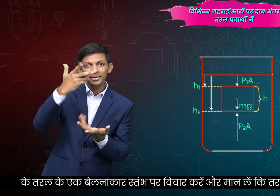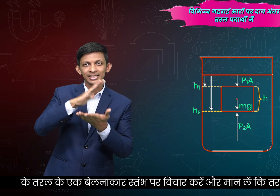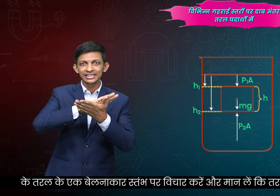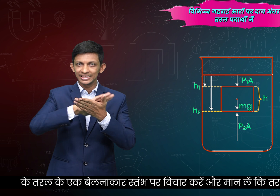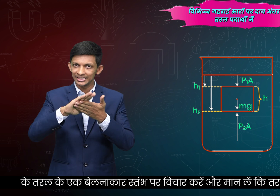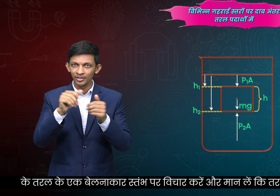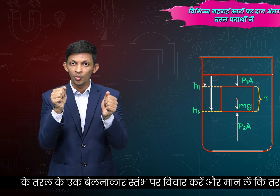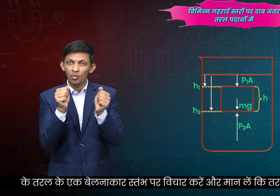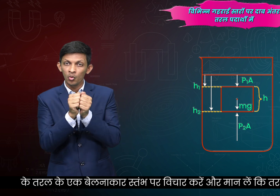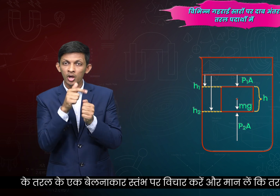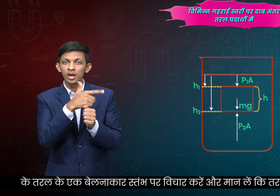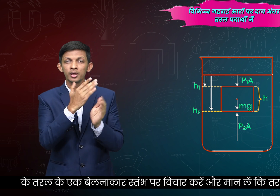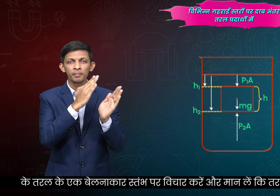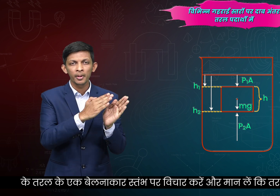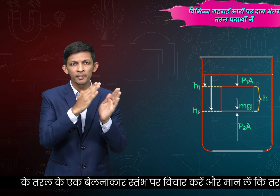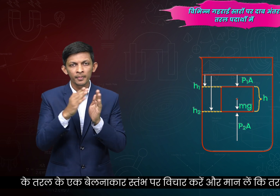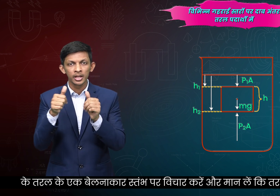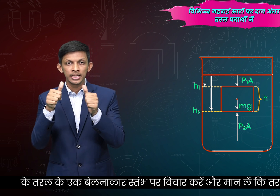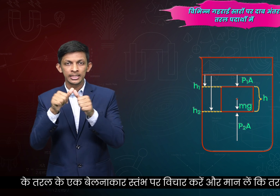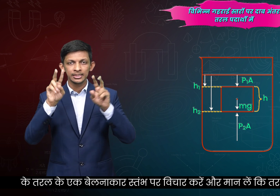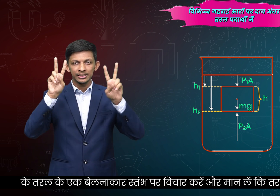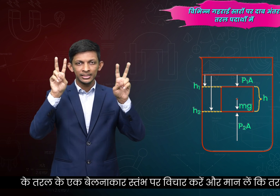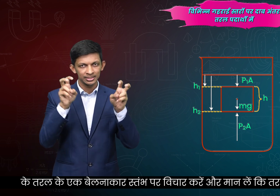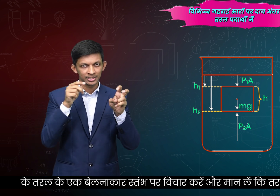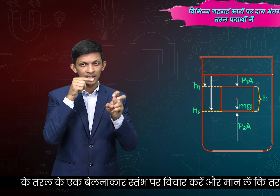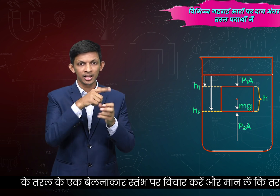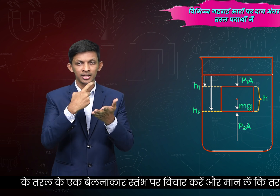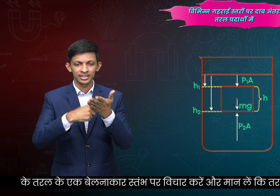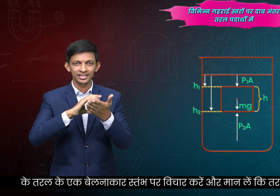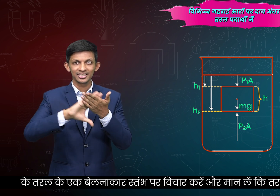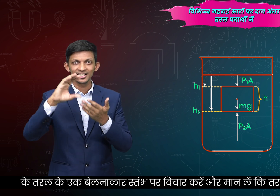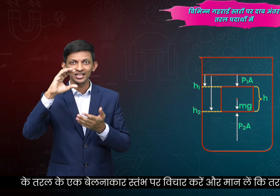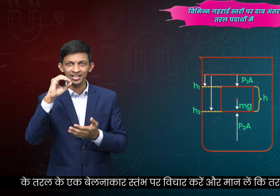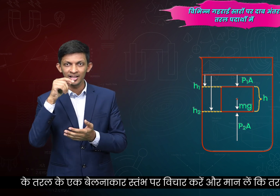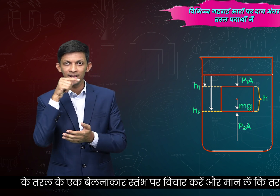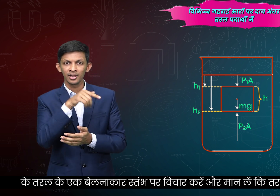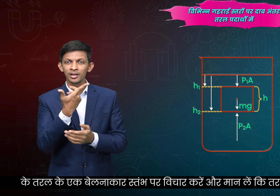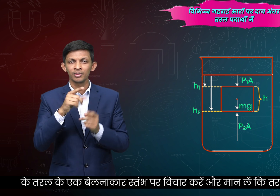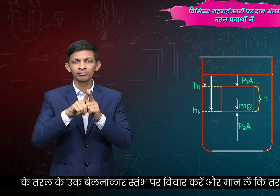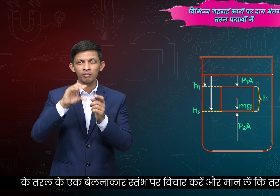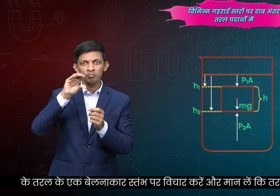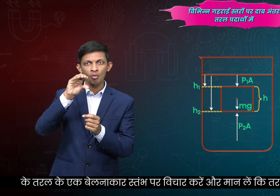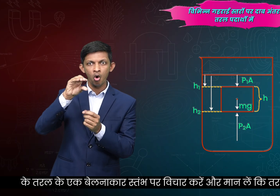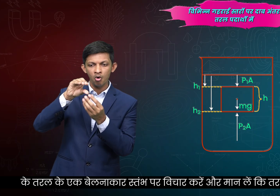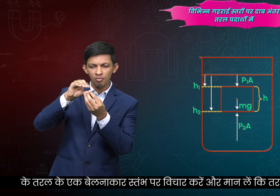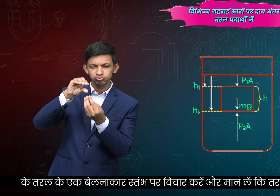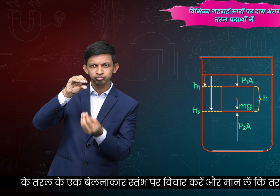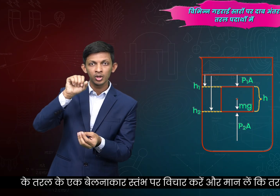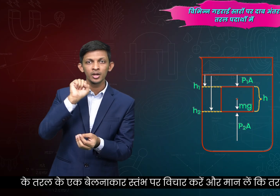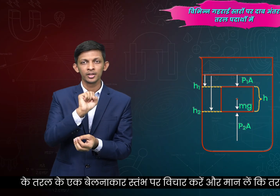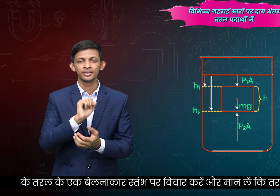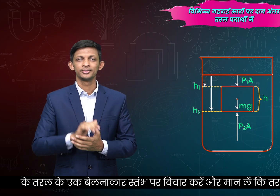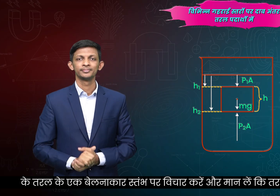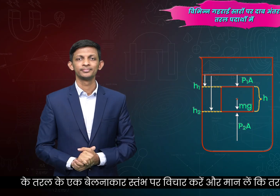के एक बेलनाकार स्तंभ पर विचार करें और मान लें कि तरल का घनत्व P